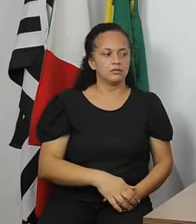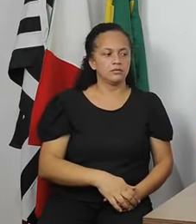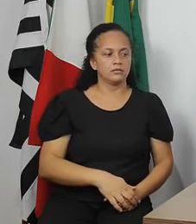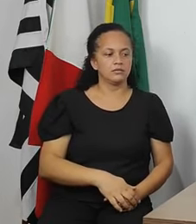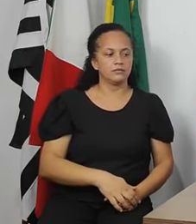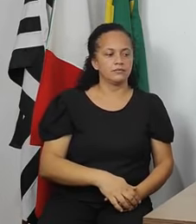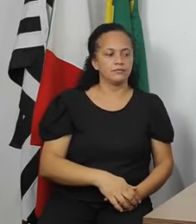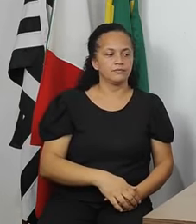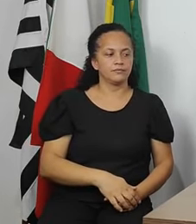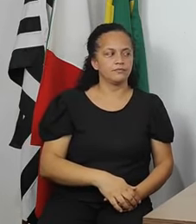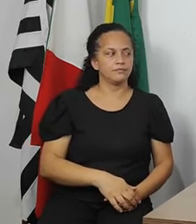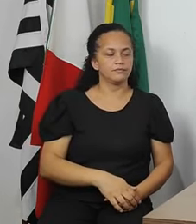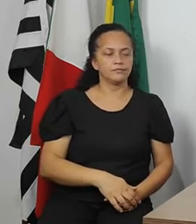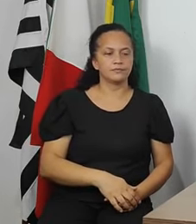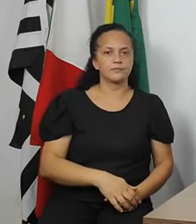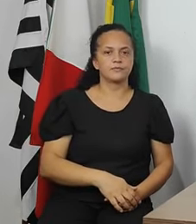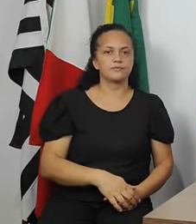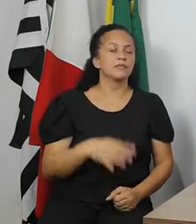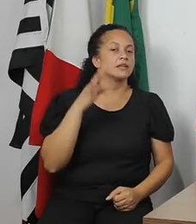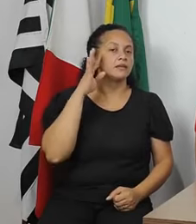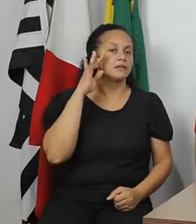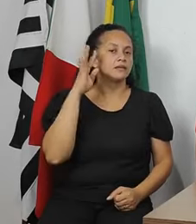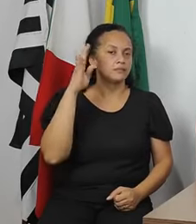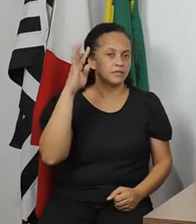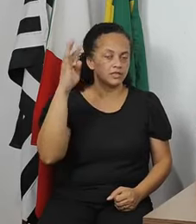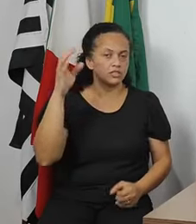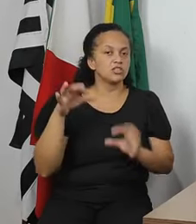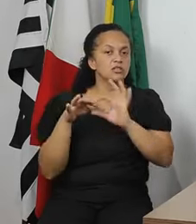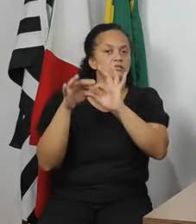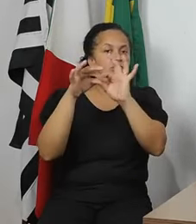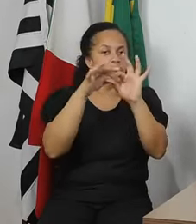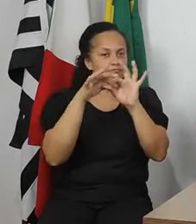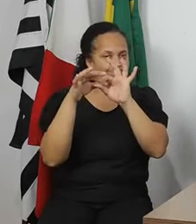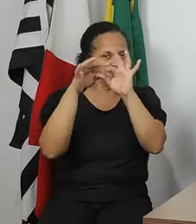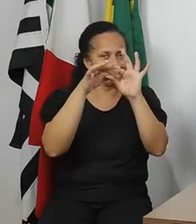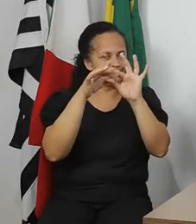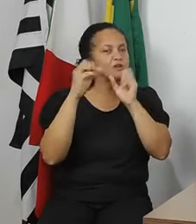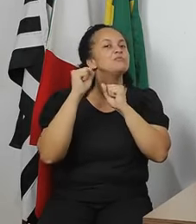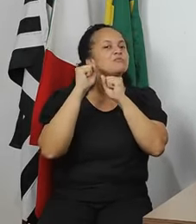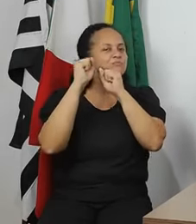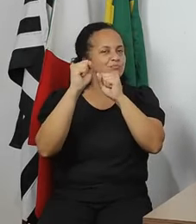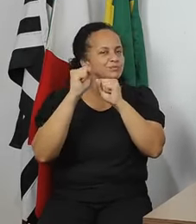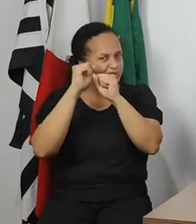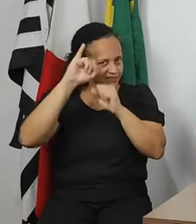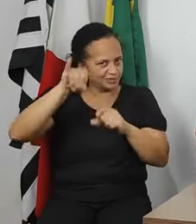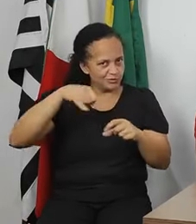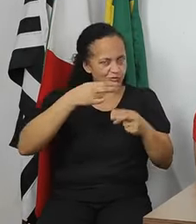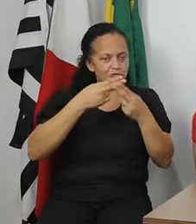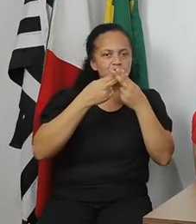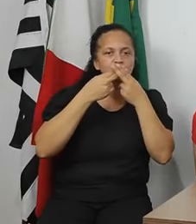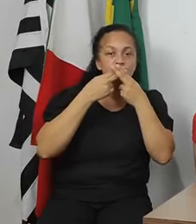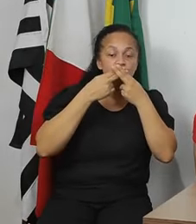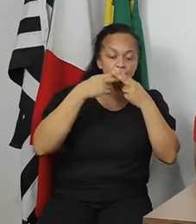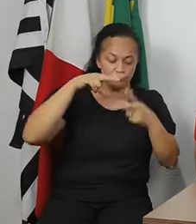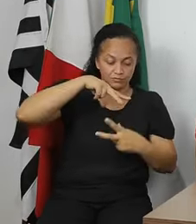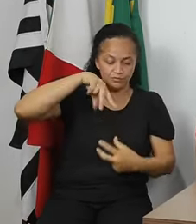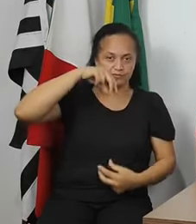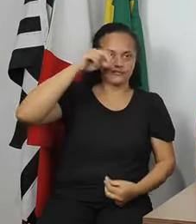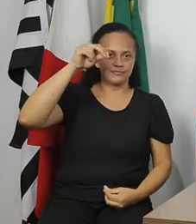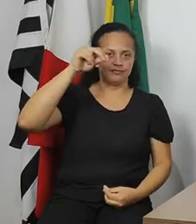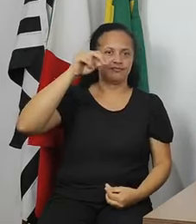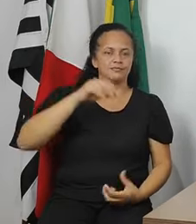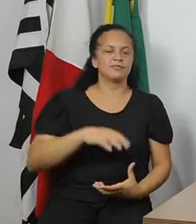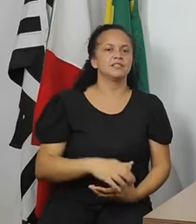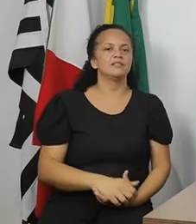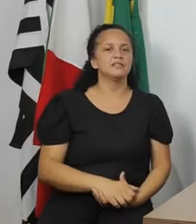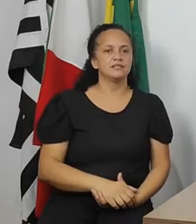E aí, imagina com a junção do que a gente sabe do poder do jejum no aspecto espiritual, né? Então, a